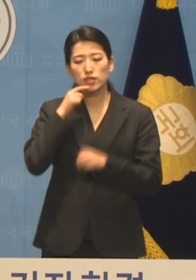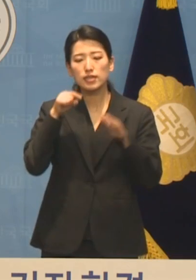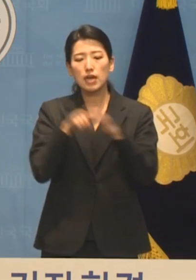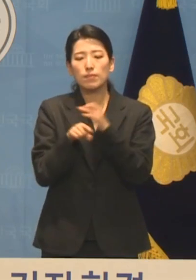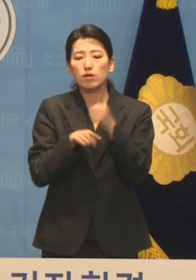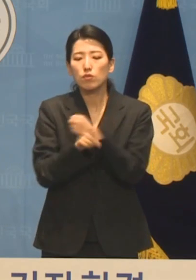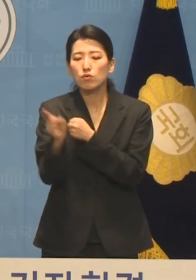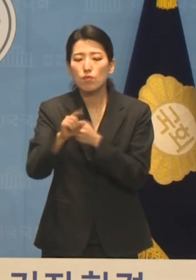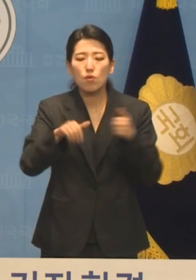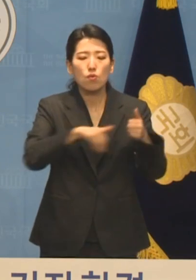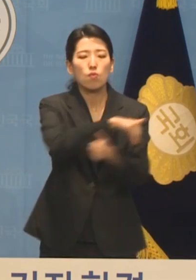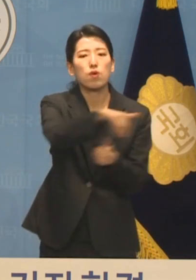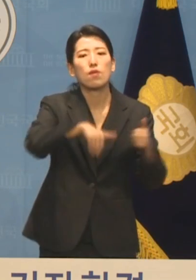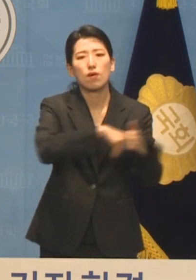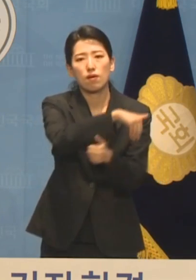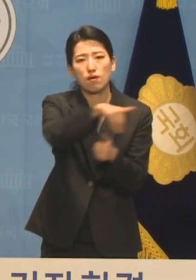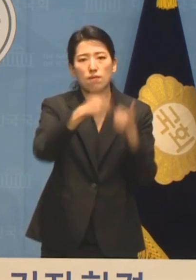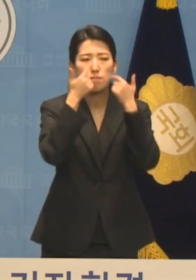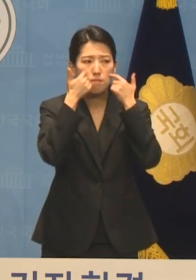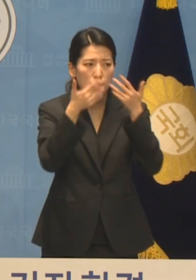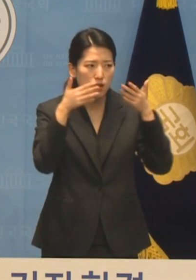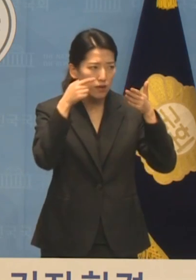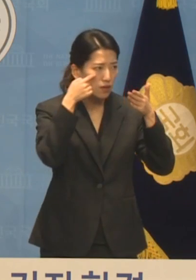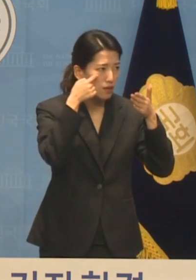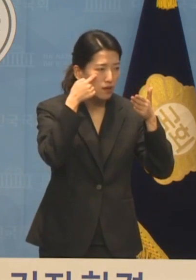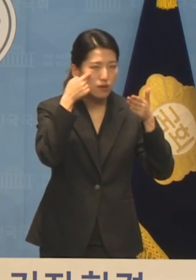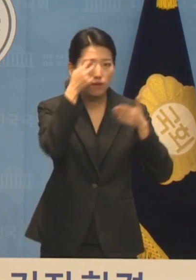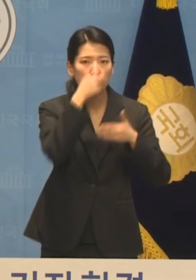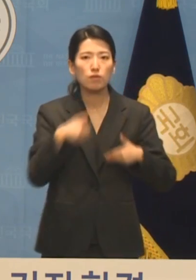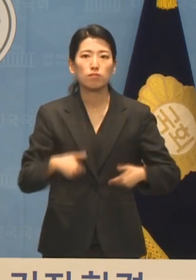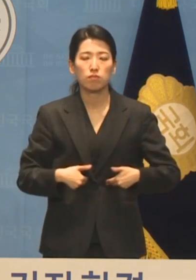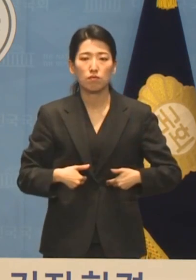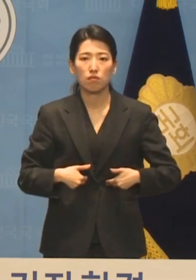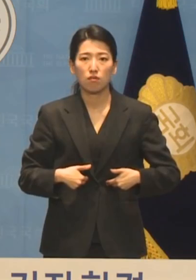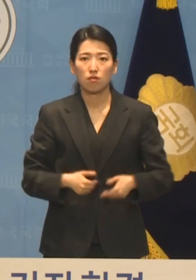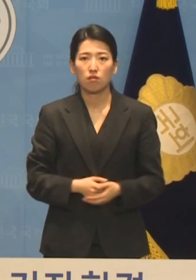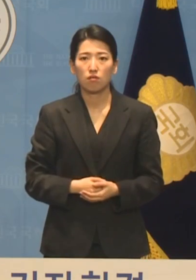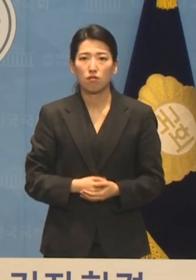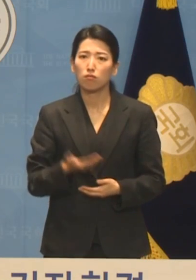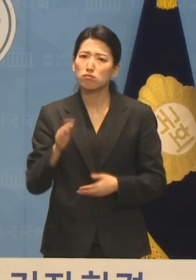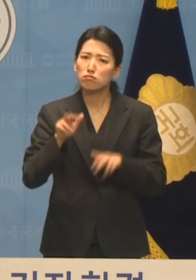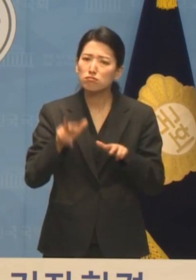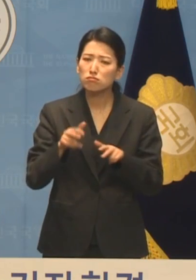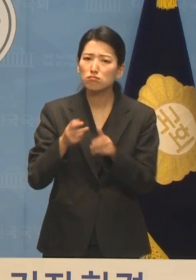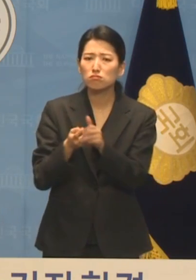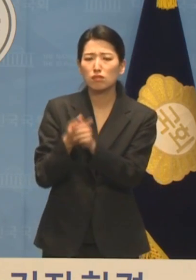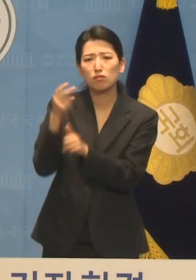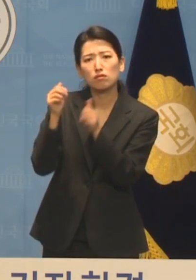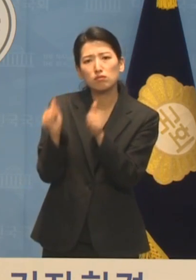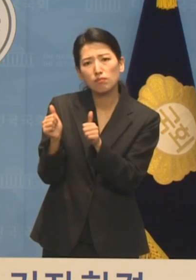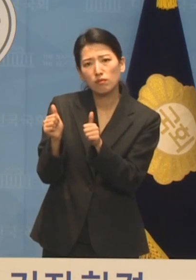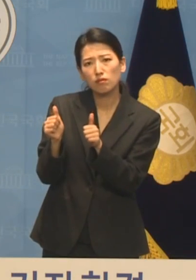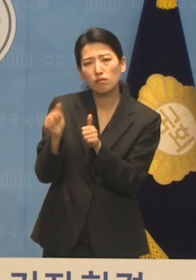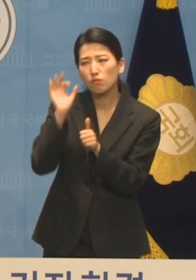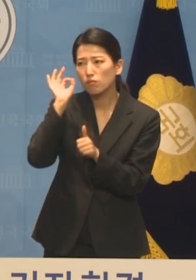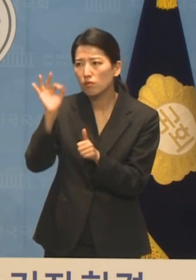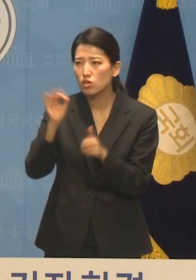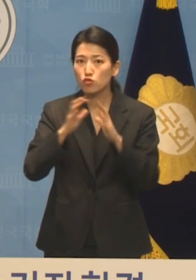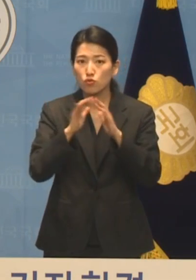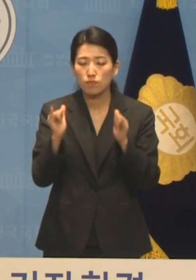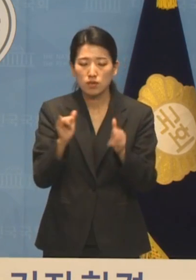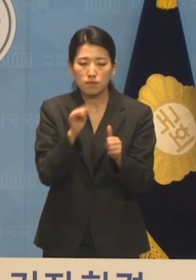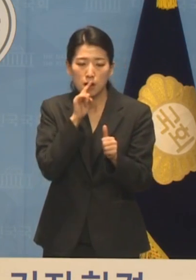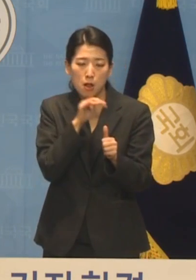그럼에도 불구하고 헌법재판소가 여기에 집중하는 모습은 오히려 국민들을 선동하는 느낌마저 들기도 합니다.